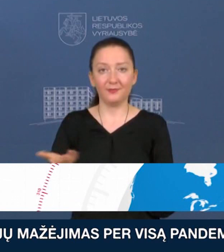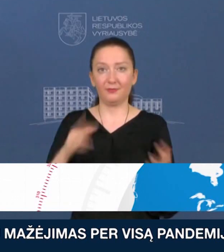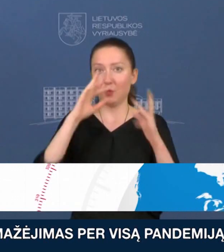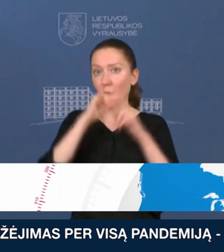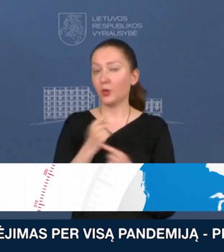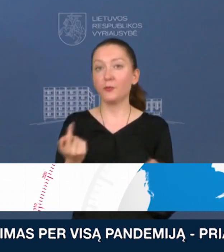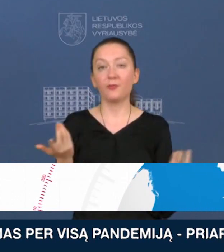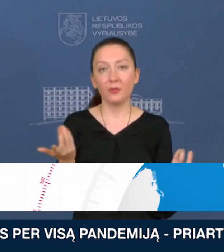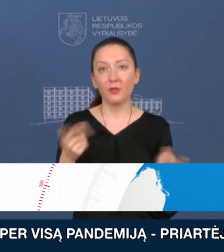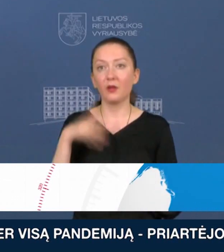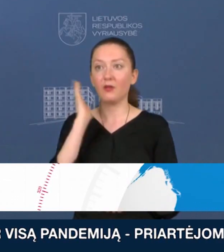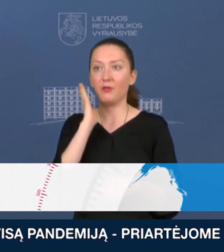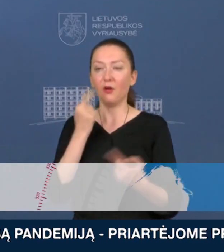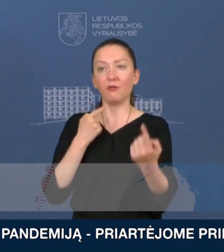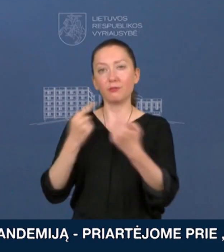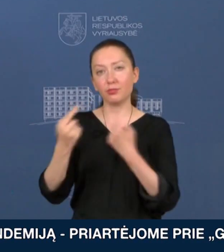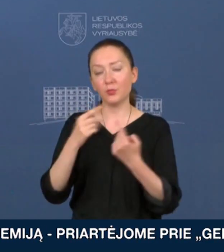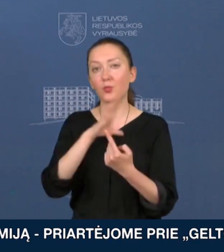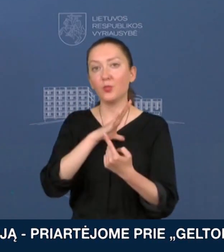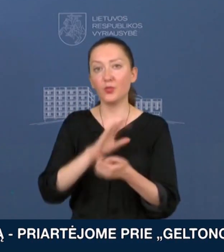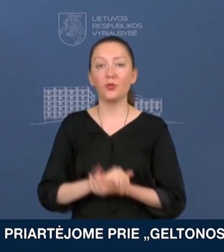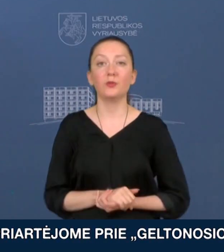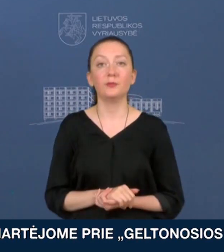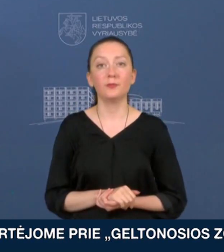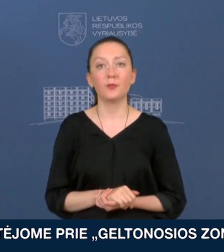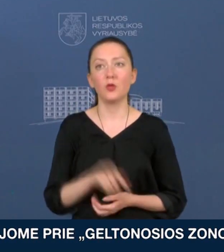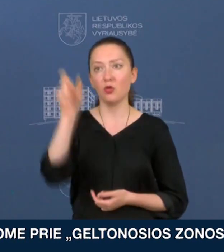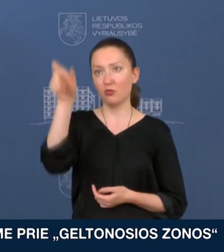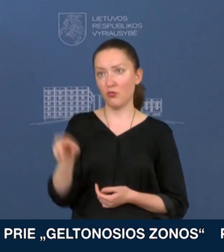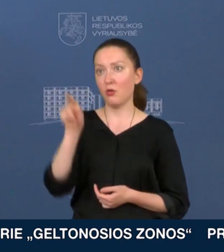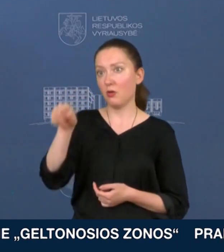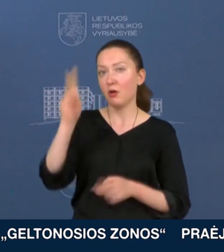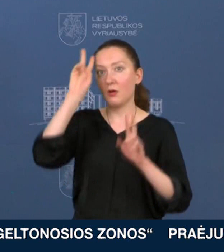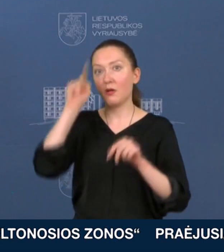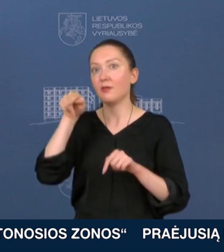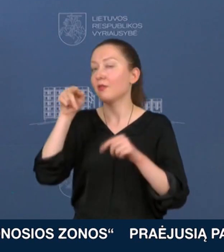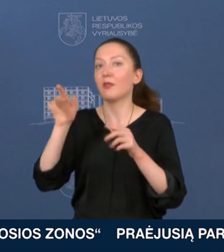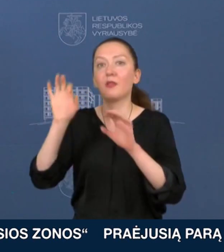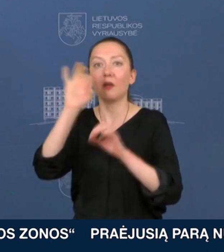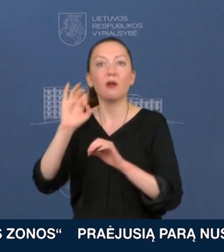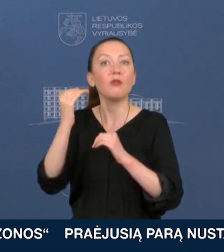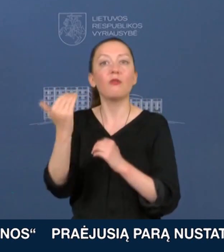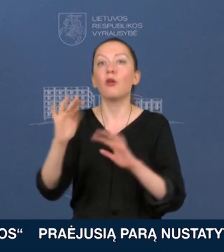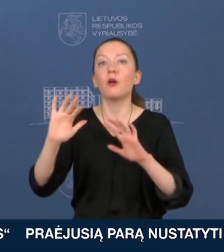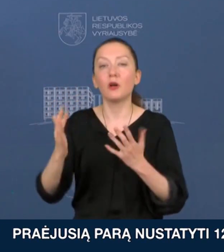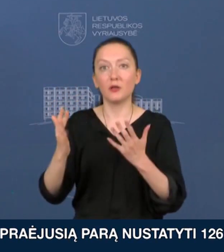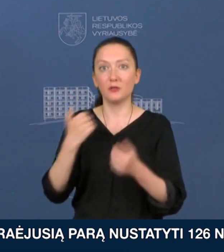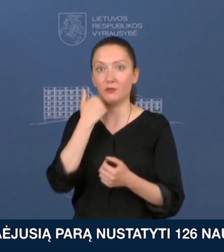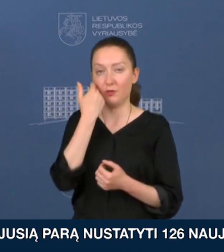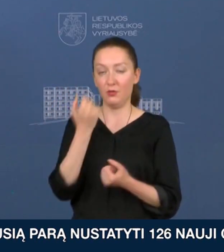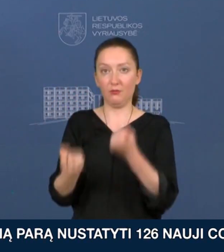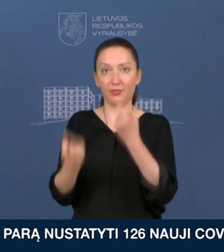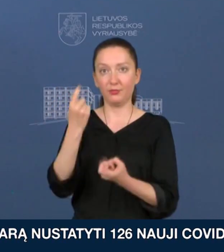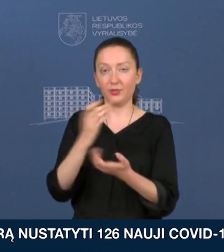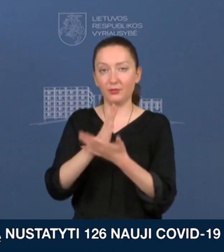neapdairiai kalbėdamas su žmogumi, dėl kurio tapatybės kilo